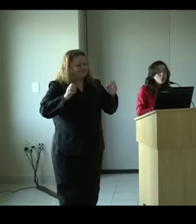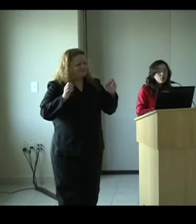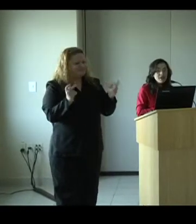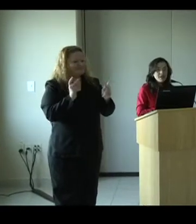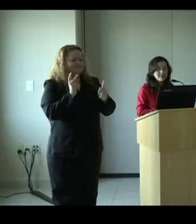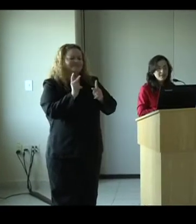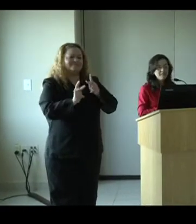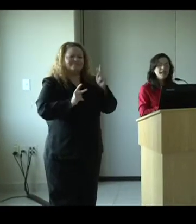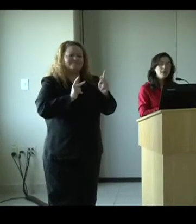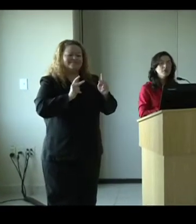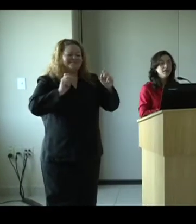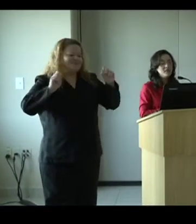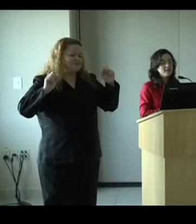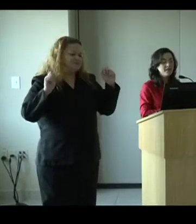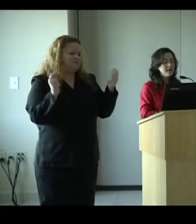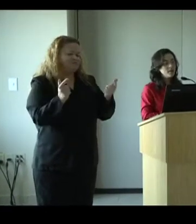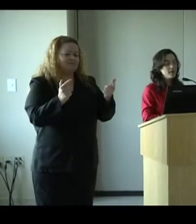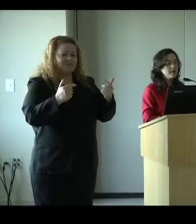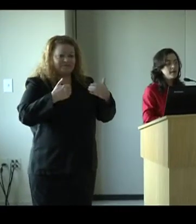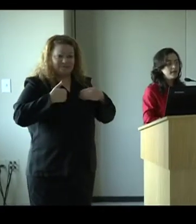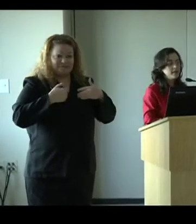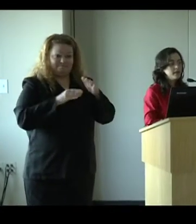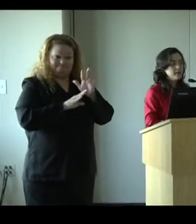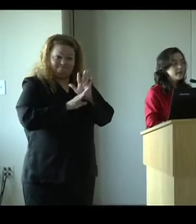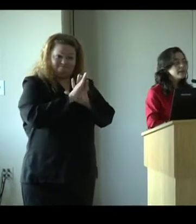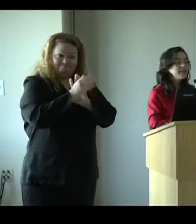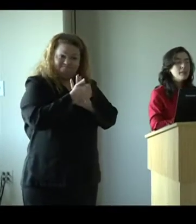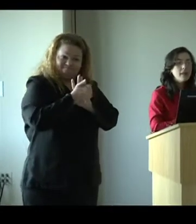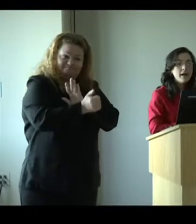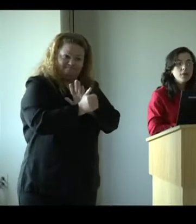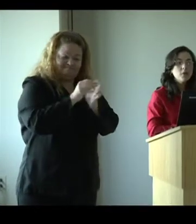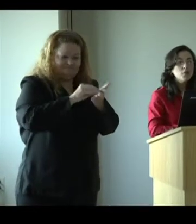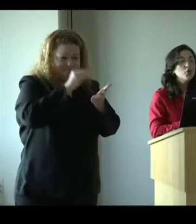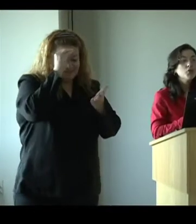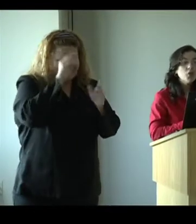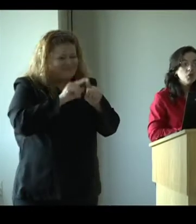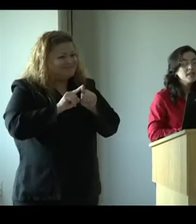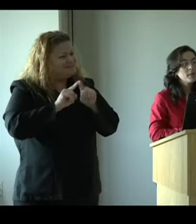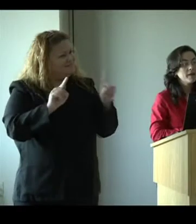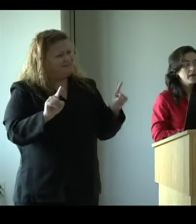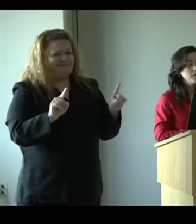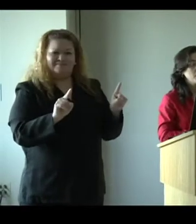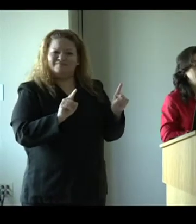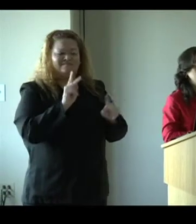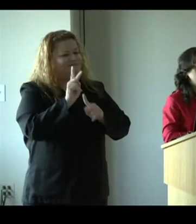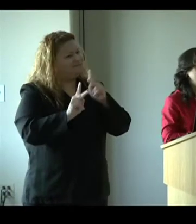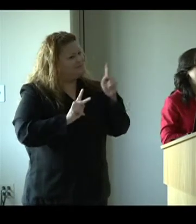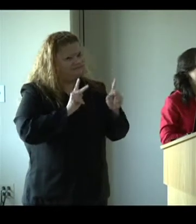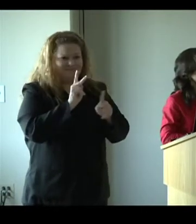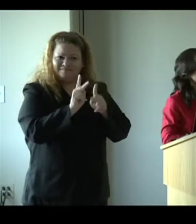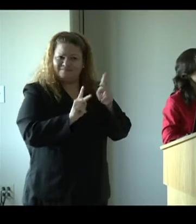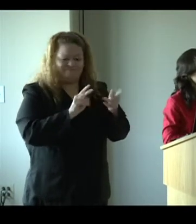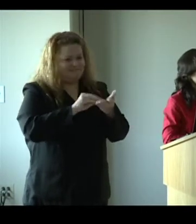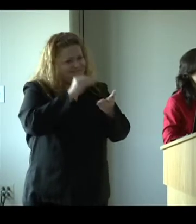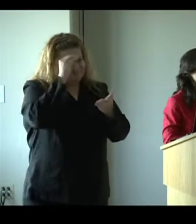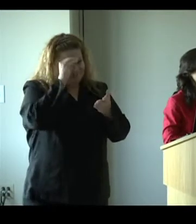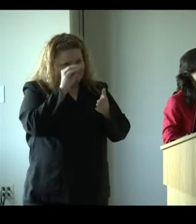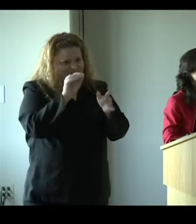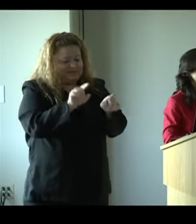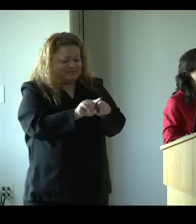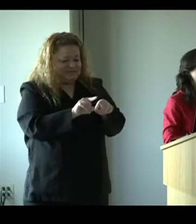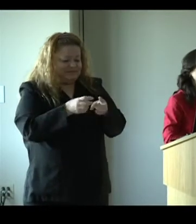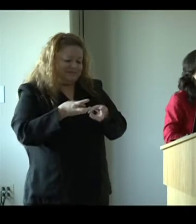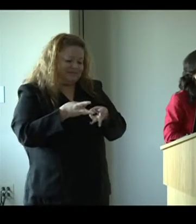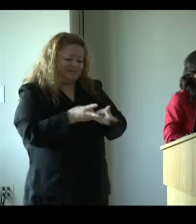todas tenemos la capacidad de aprender sin embargo no todos aprendemos de la misma manera